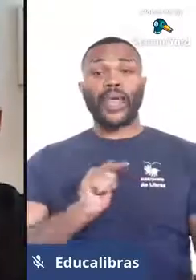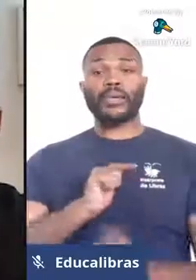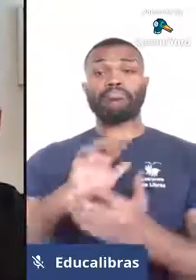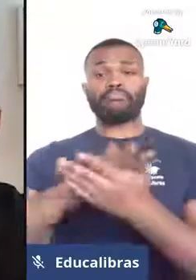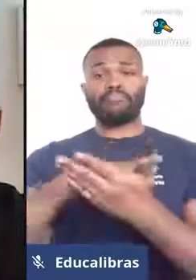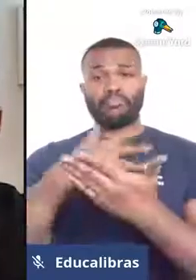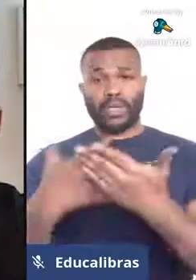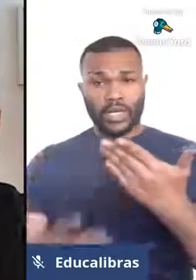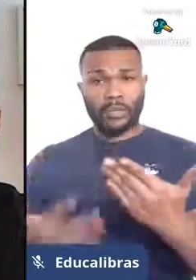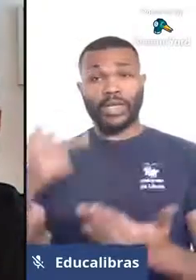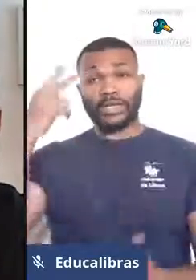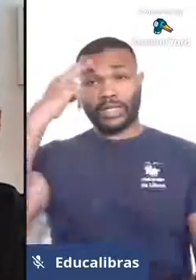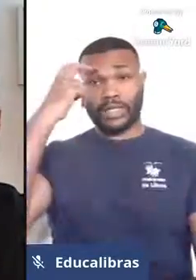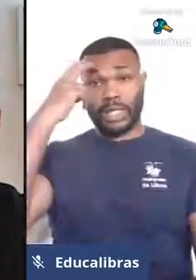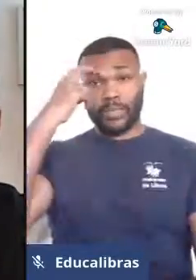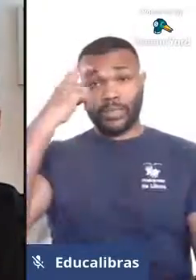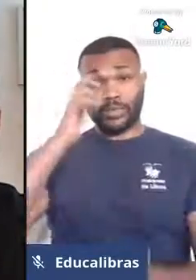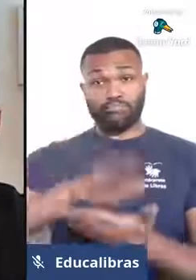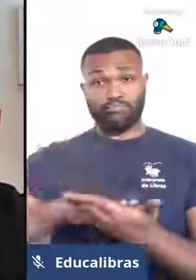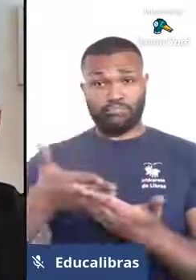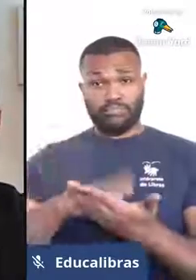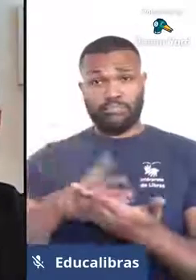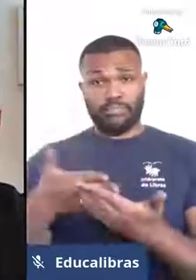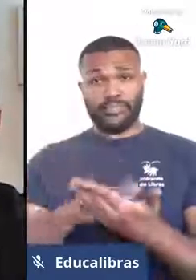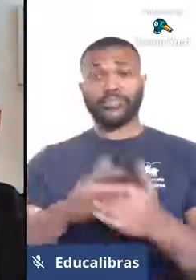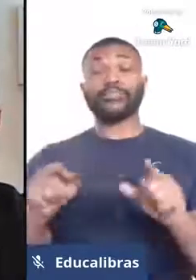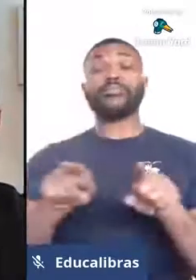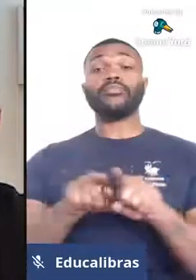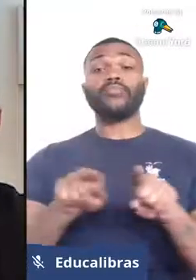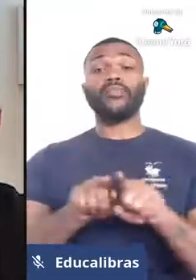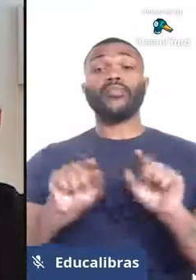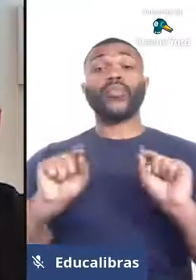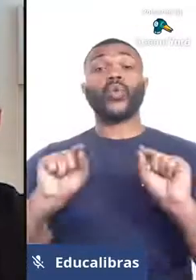querido Adriano, e também tem